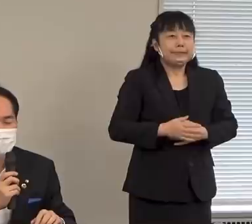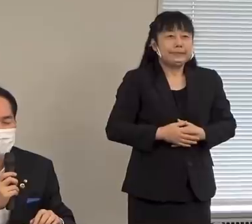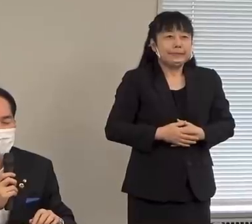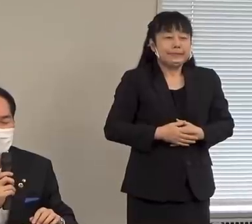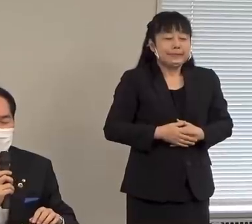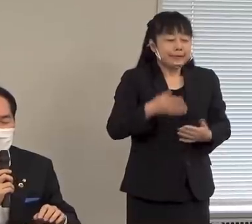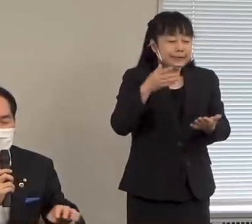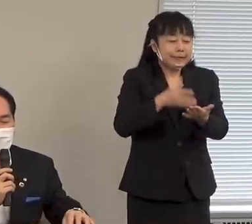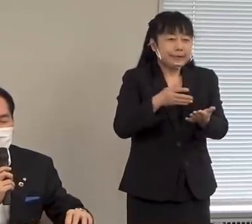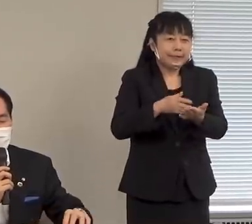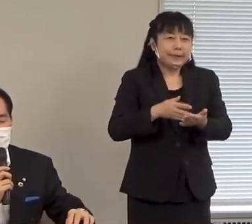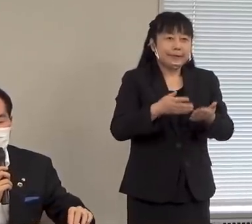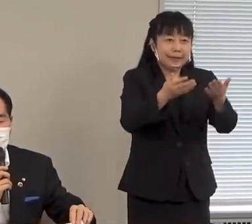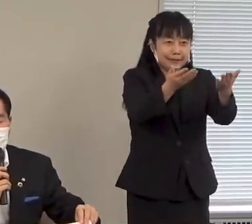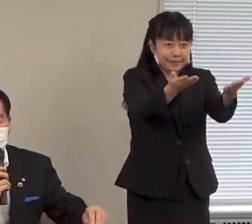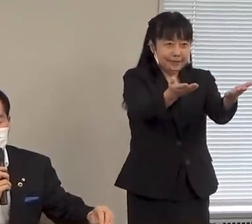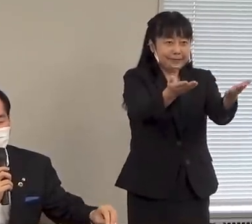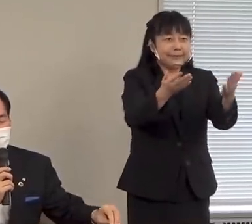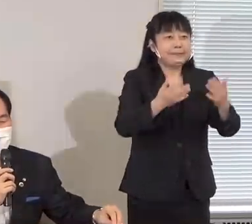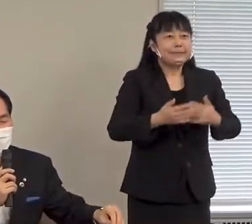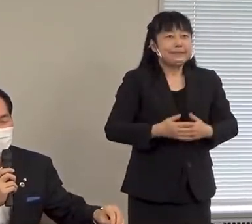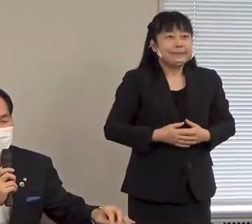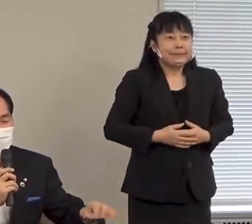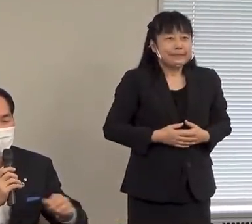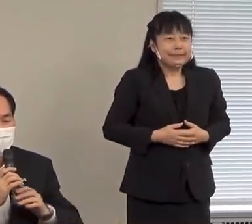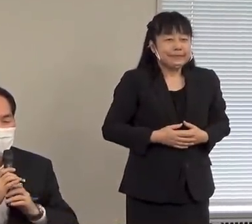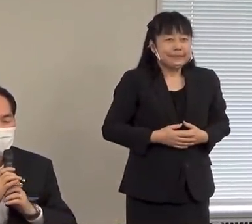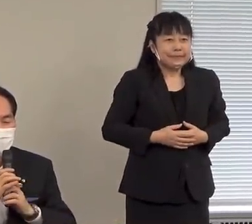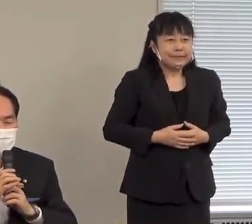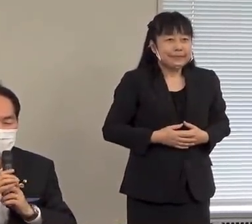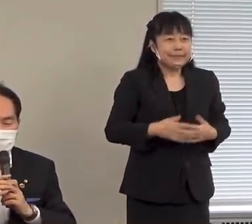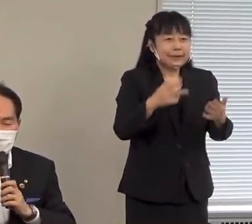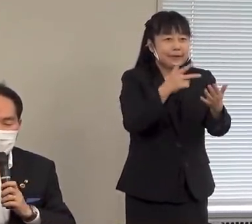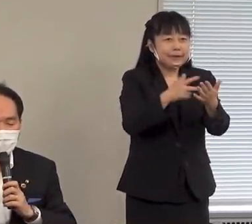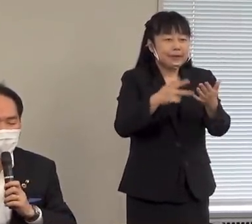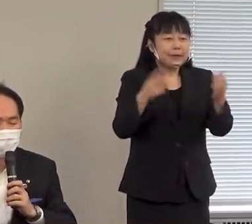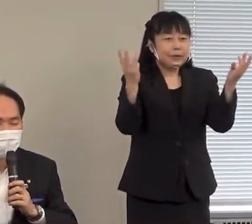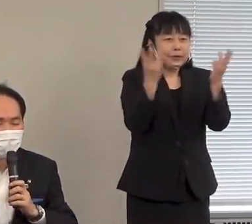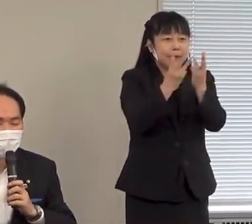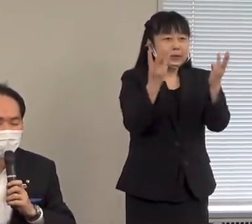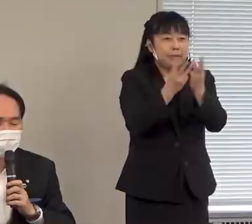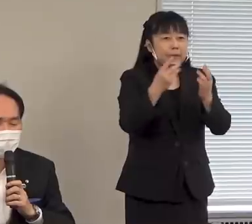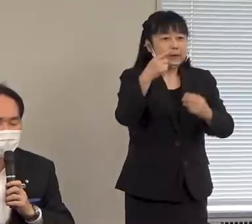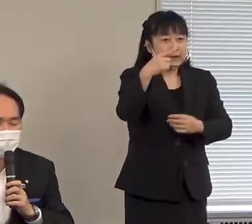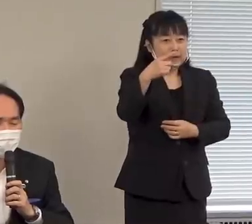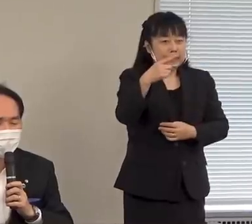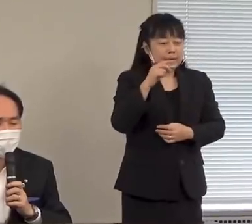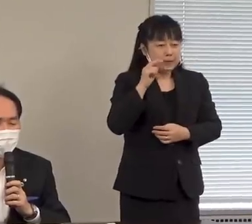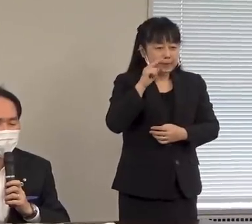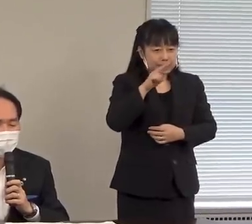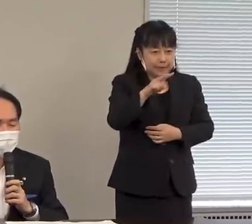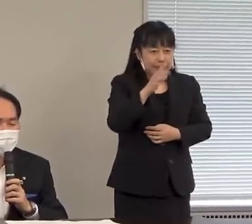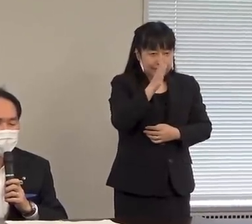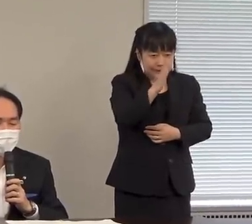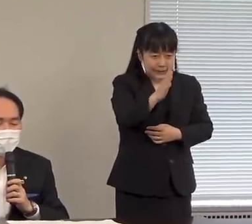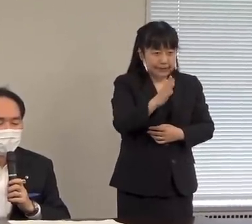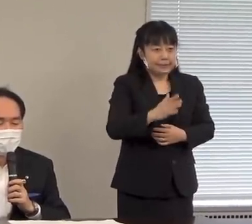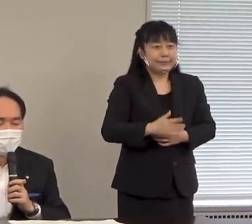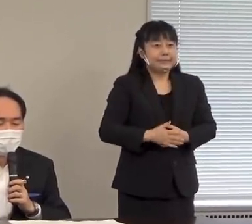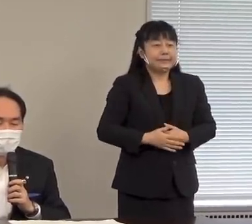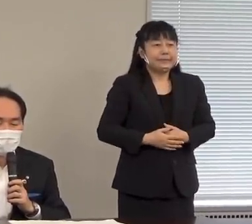し上げます。資料番号1をご覧いただきたいと思います